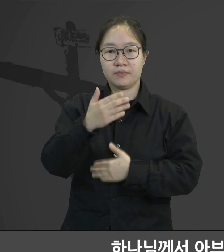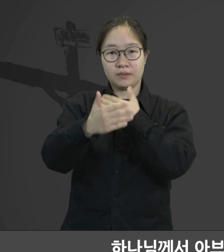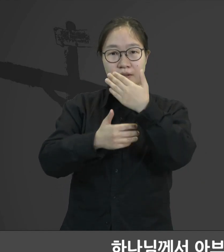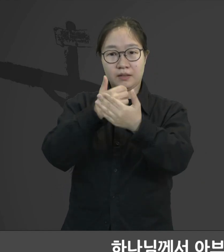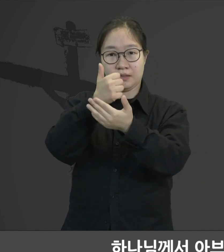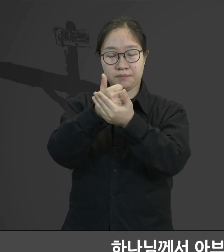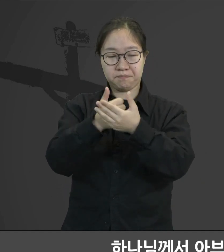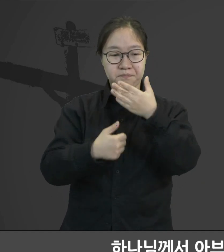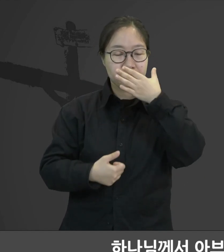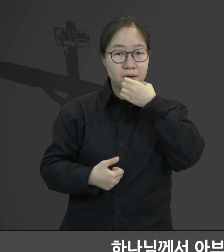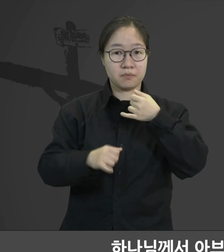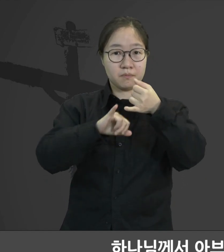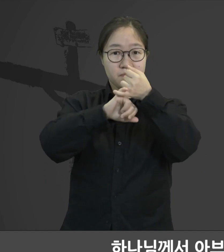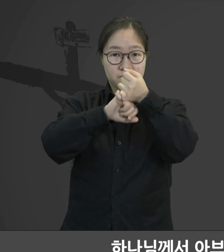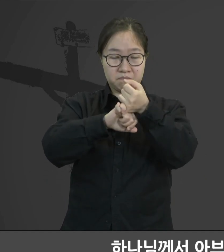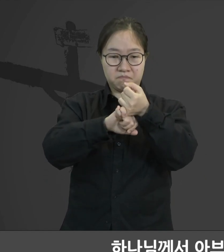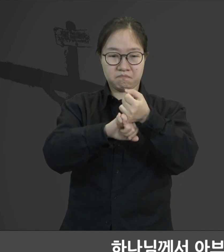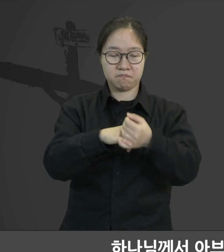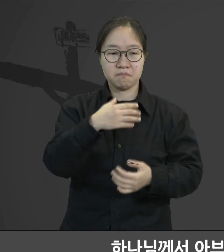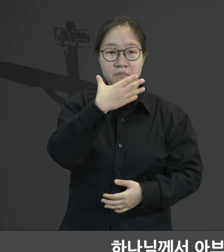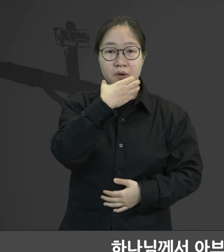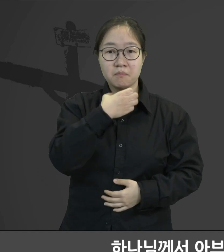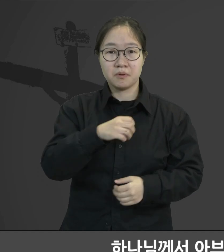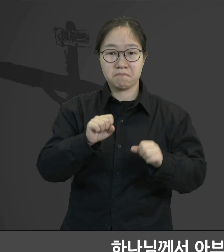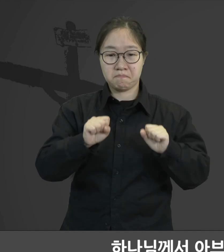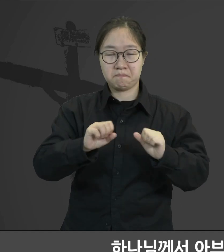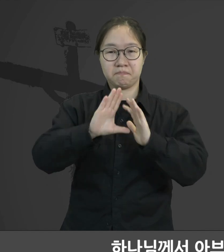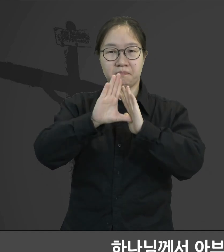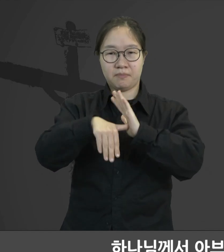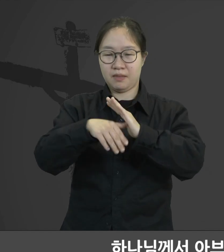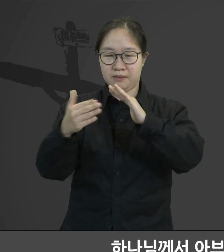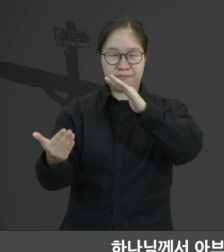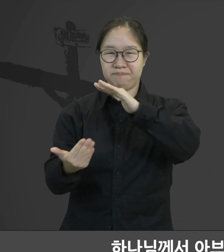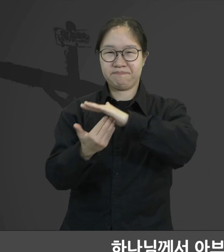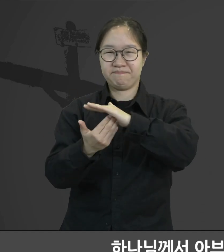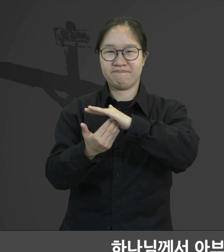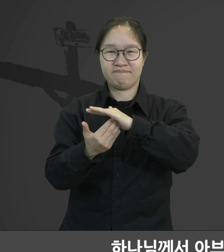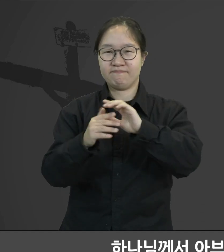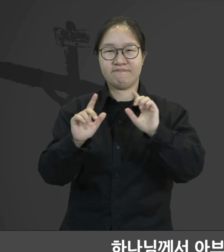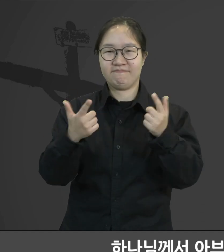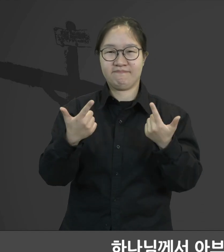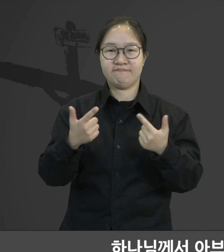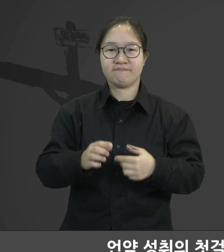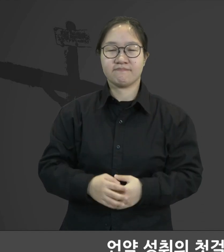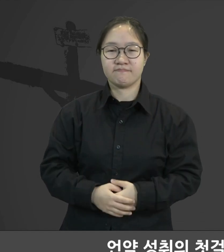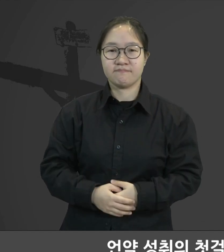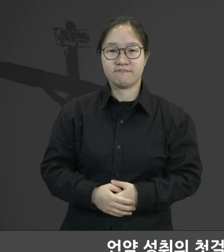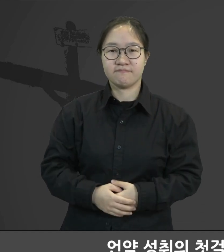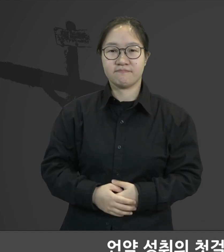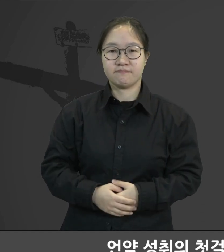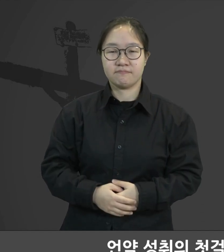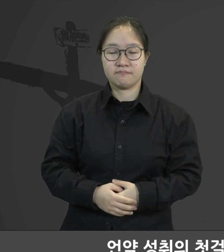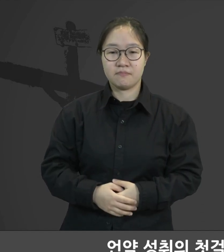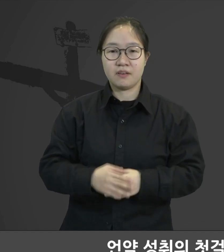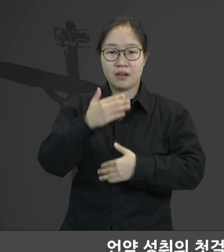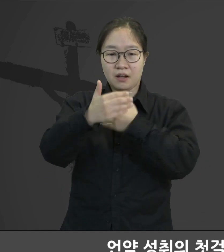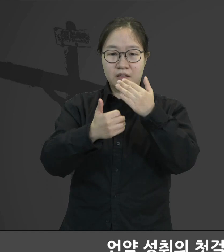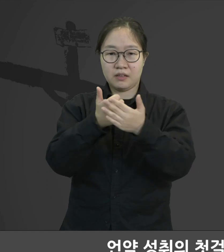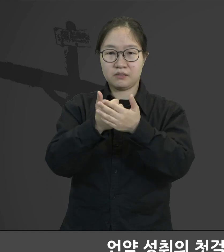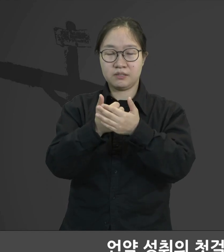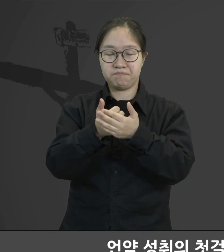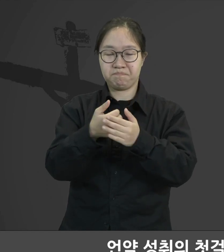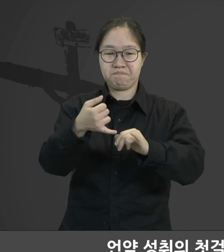하나님께서 아브라함에게 주신 약속은 그가 살아있는 동안에는 이루어지지 않았습니다. 언약 성취의 첫걸음인